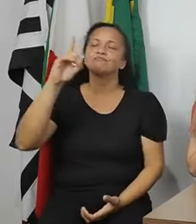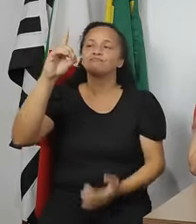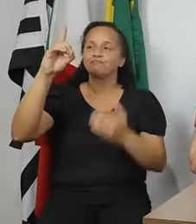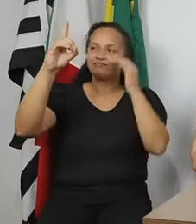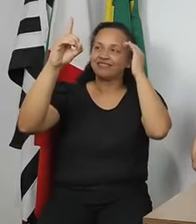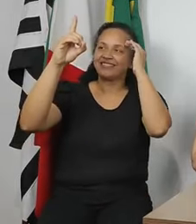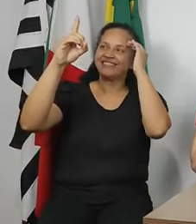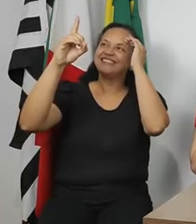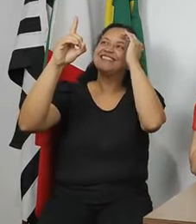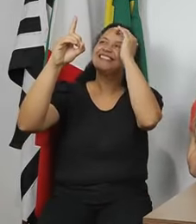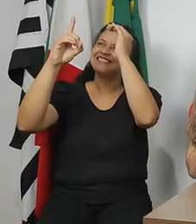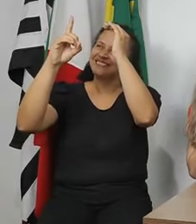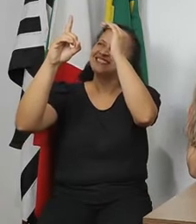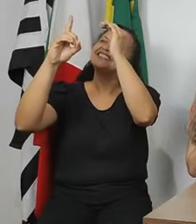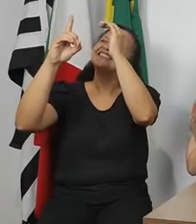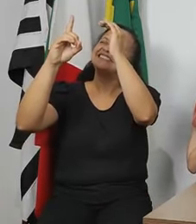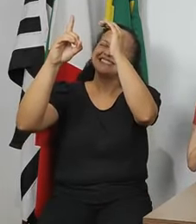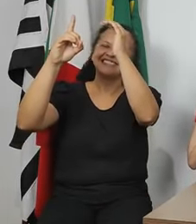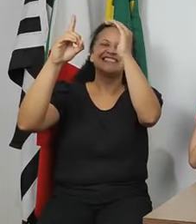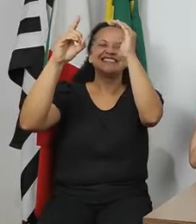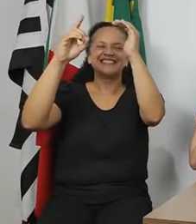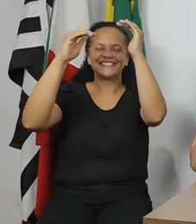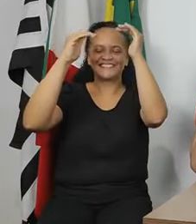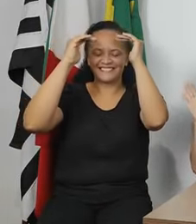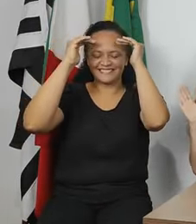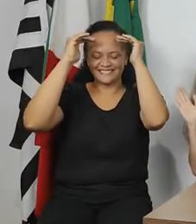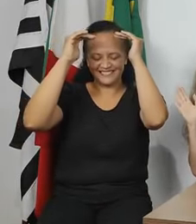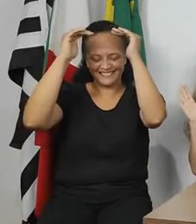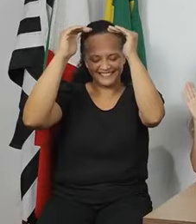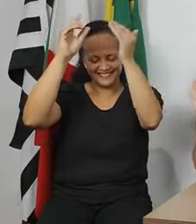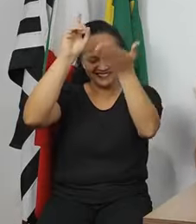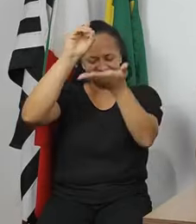Seja a honra,